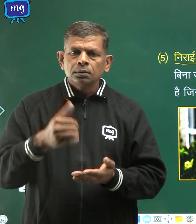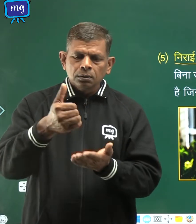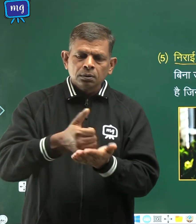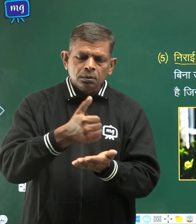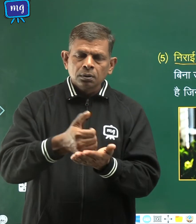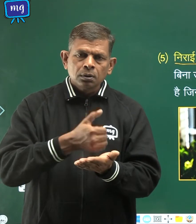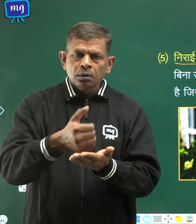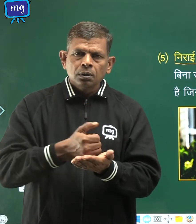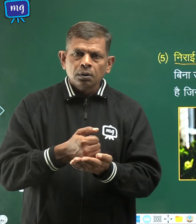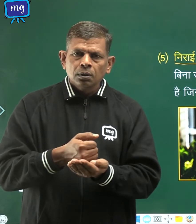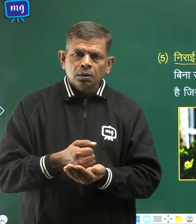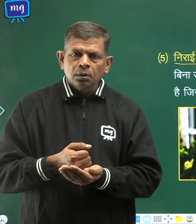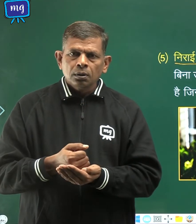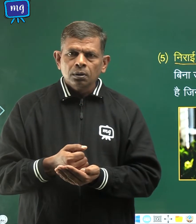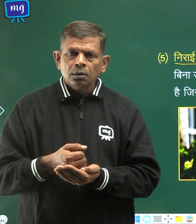निराई में